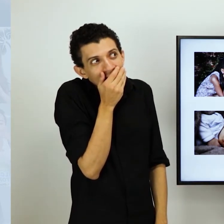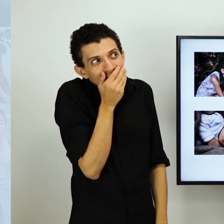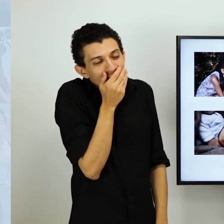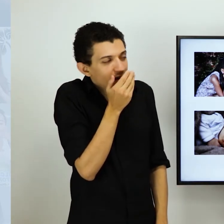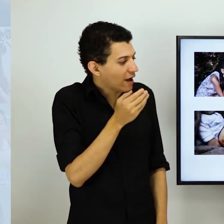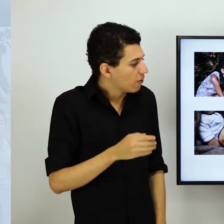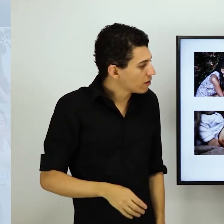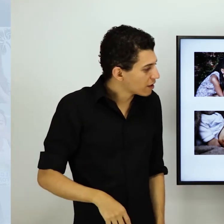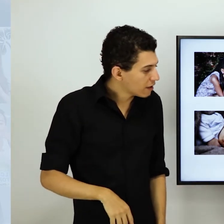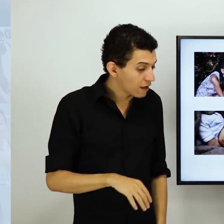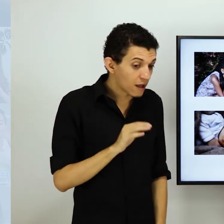E a outra...